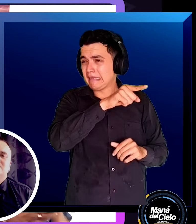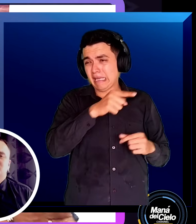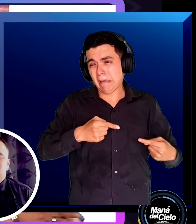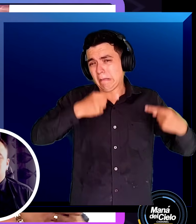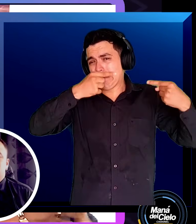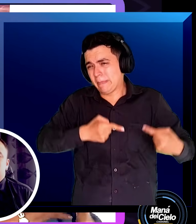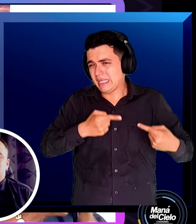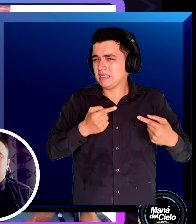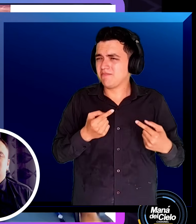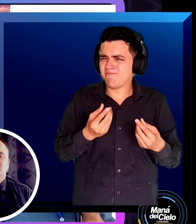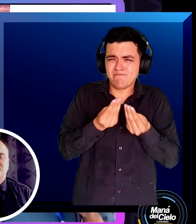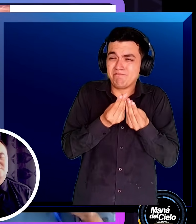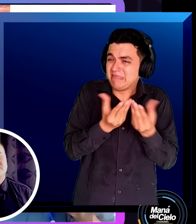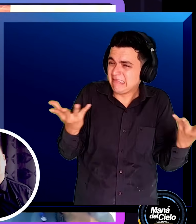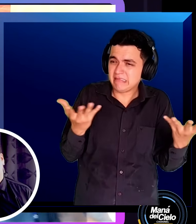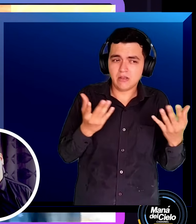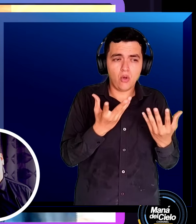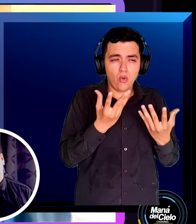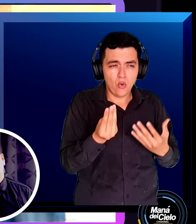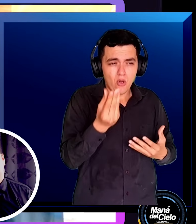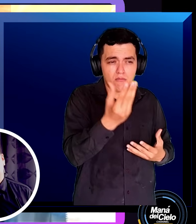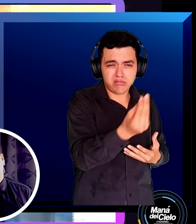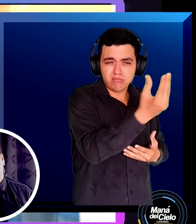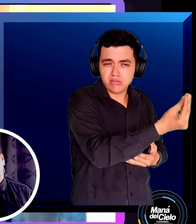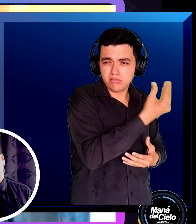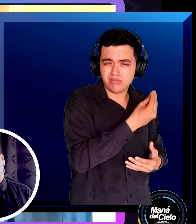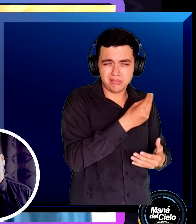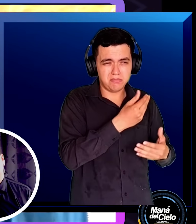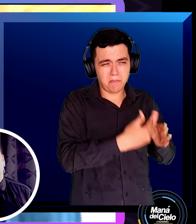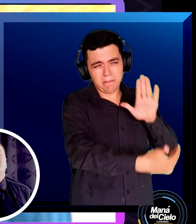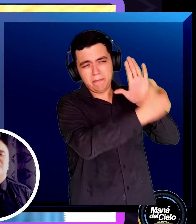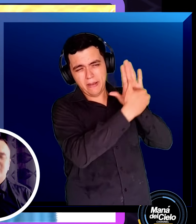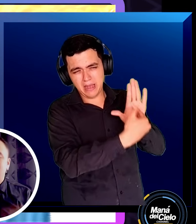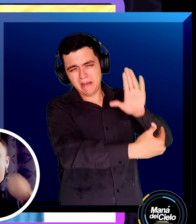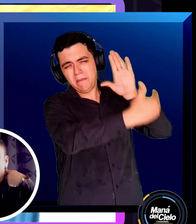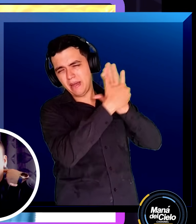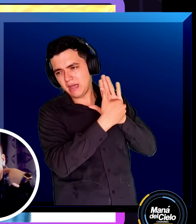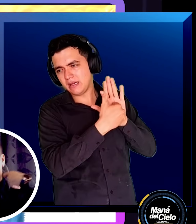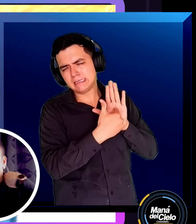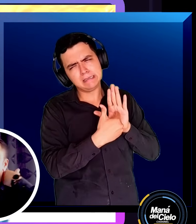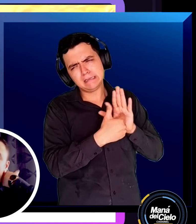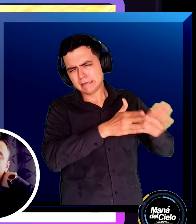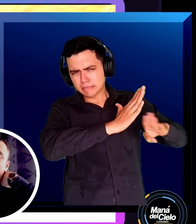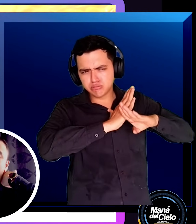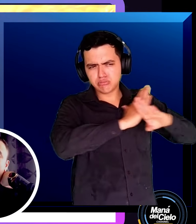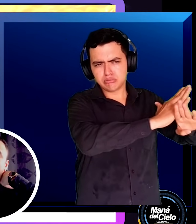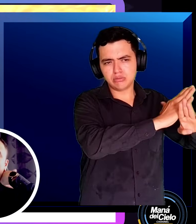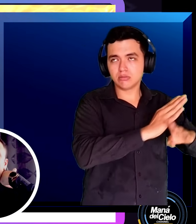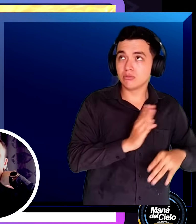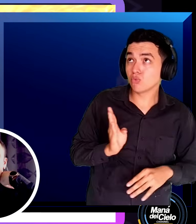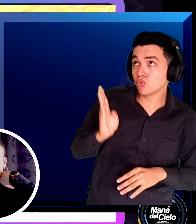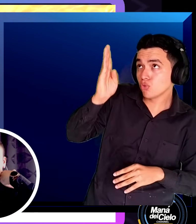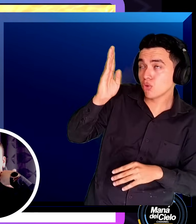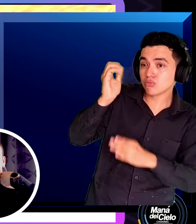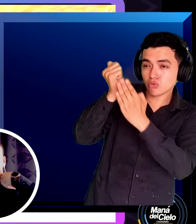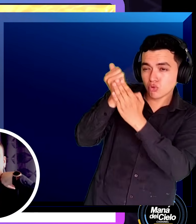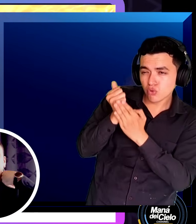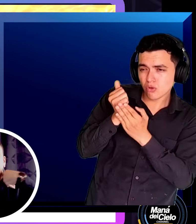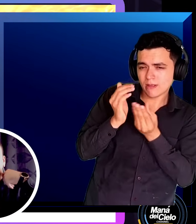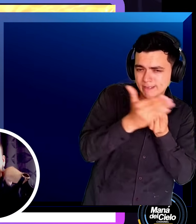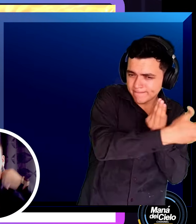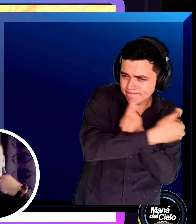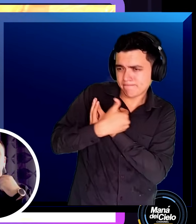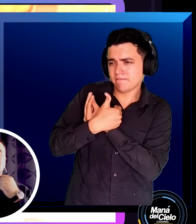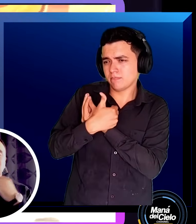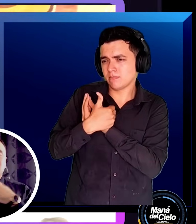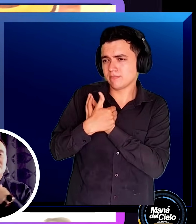noviembre 2, 3 y 4 tenemos nuestros 3 días de ayuno con la iglesia. Lo hacemos 2 veces al año,